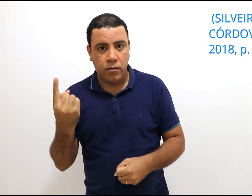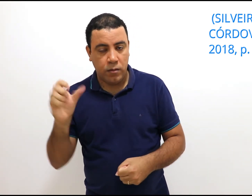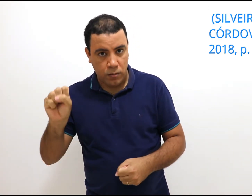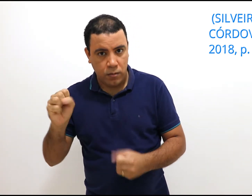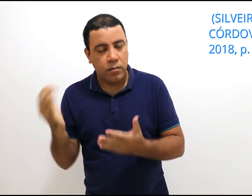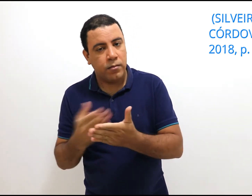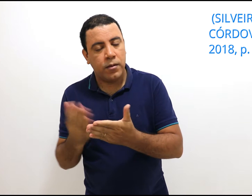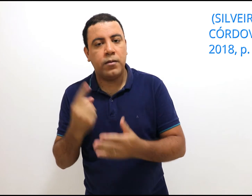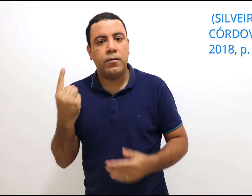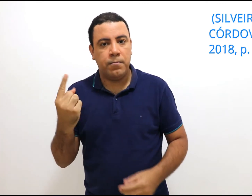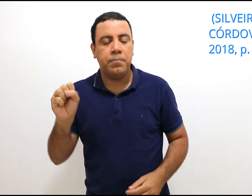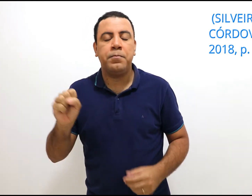18.